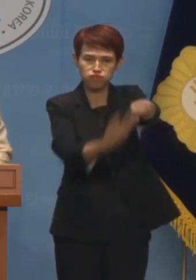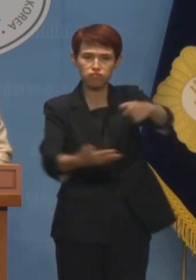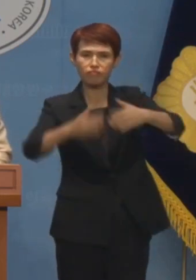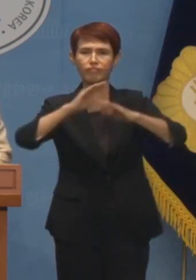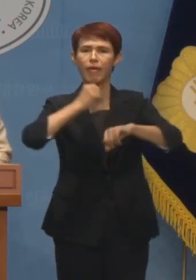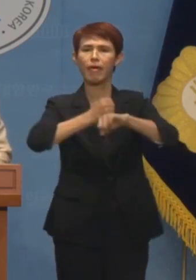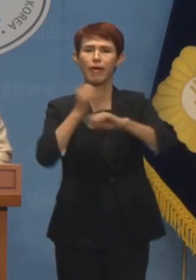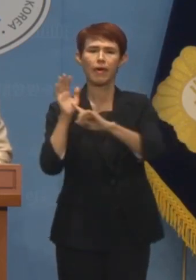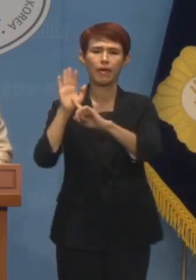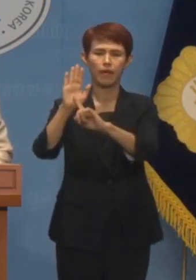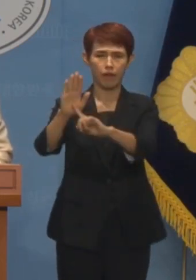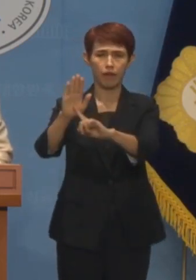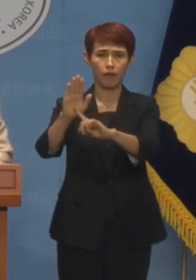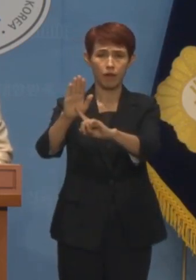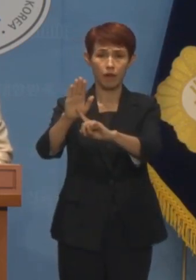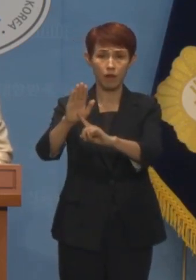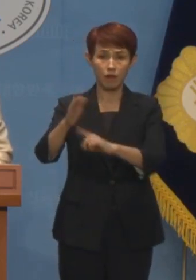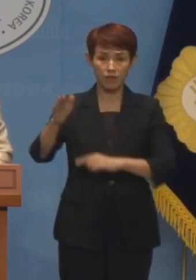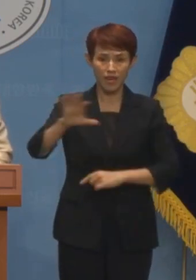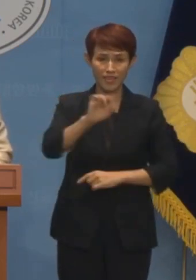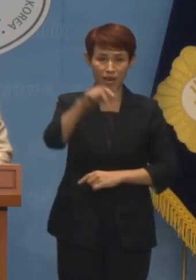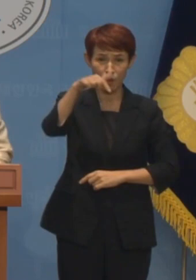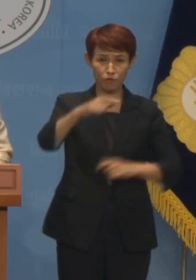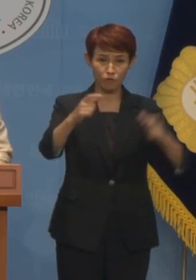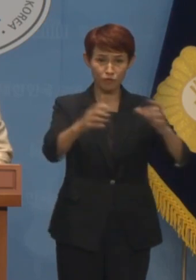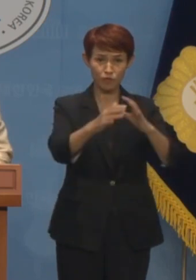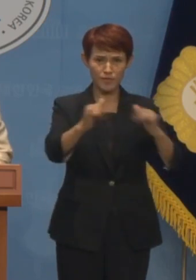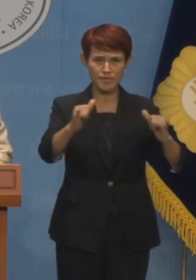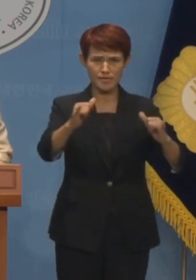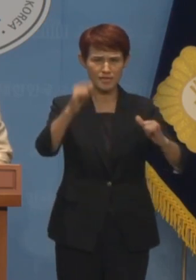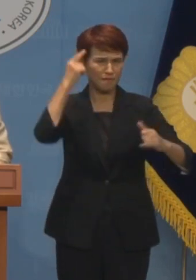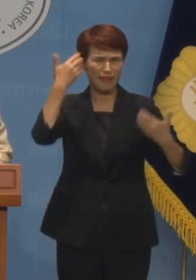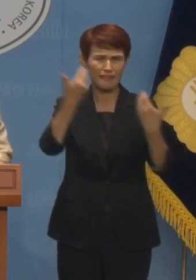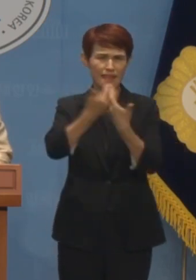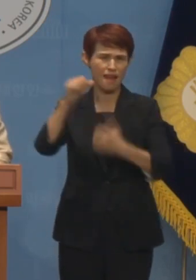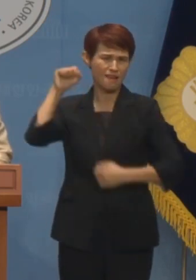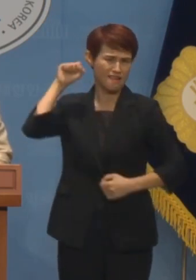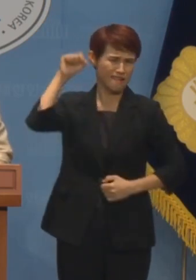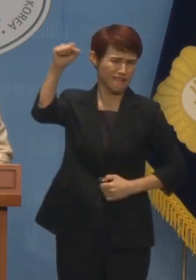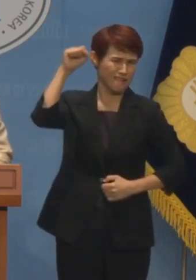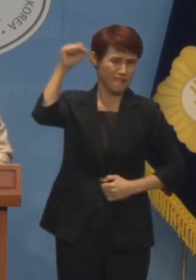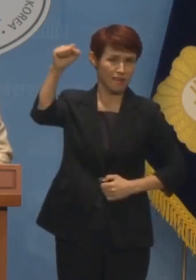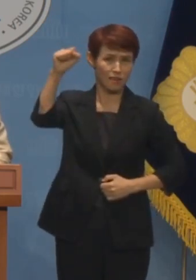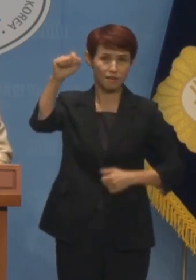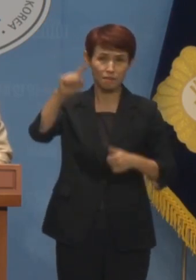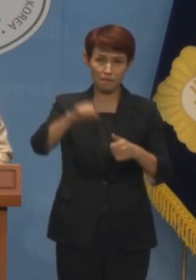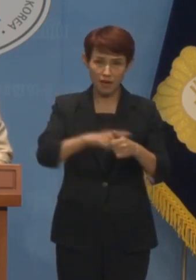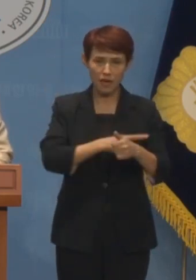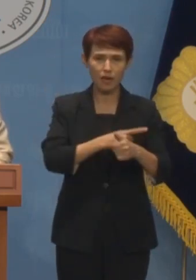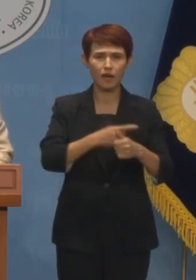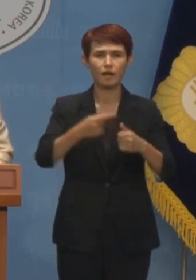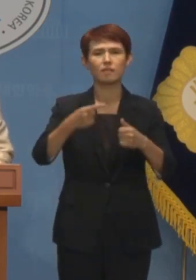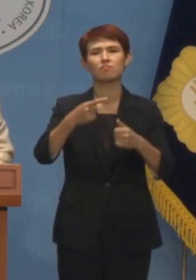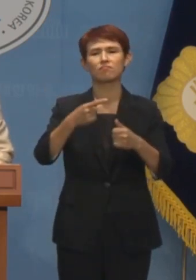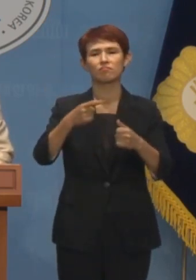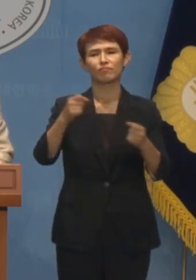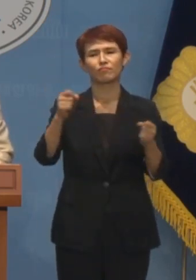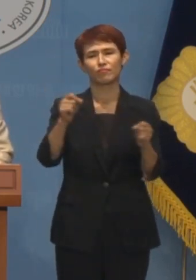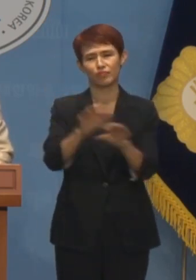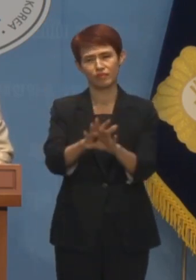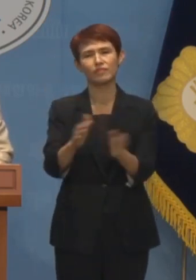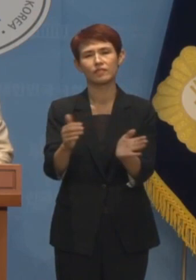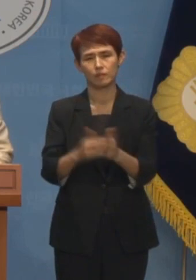건설하겠다고 했지만 양구 전 주민의 대대적인 반대에 부딪혀 백지화됐습니다.